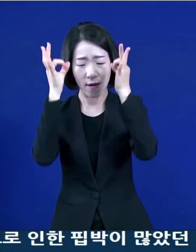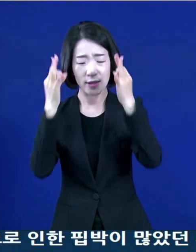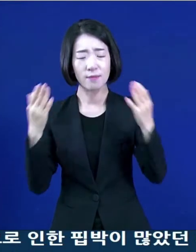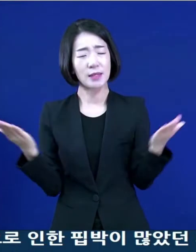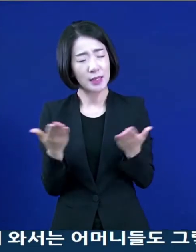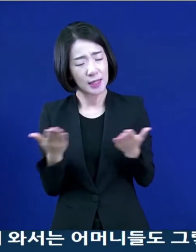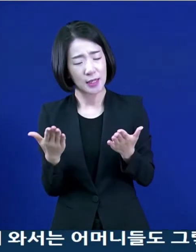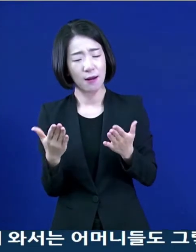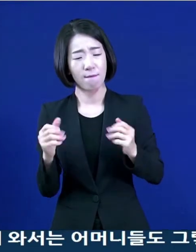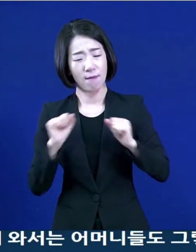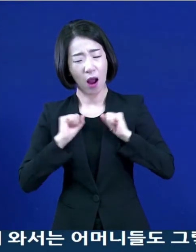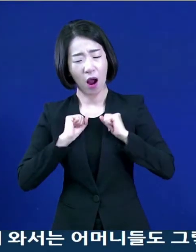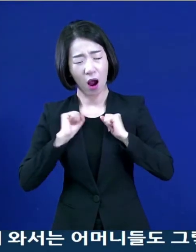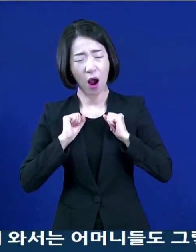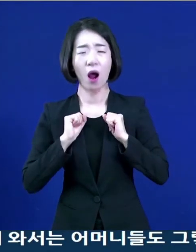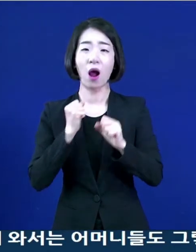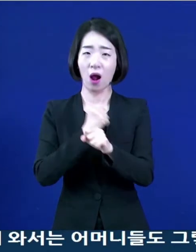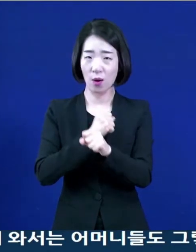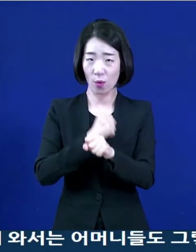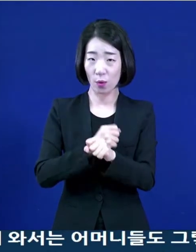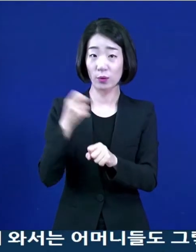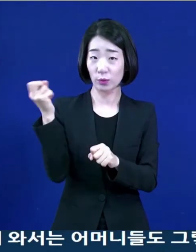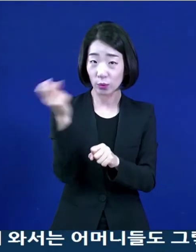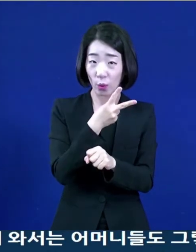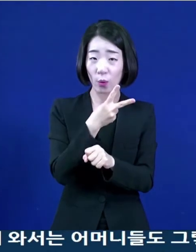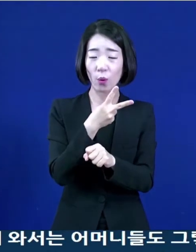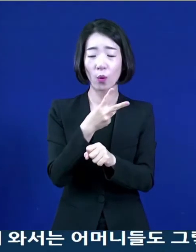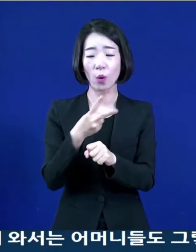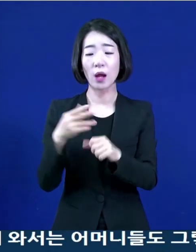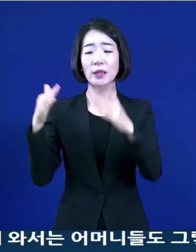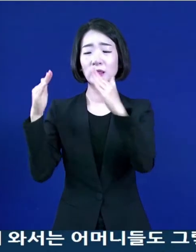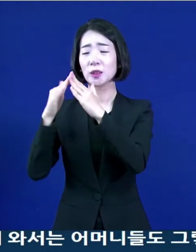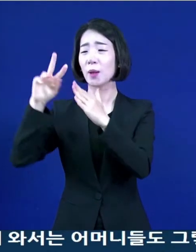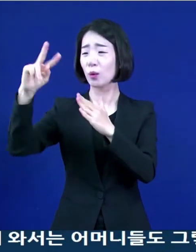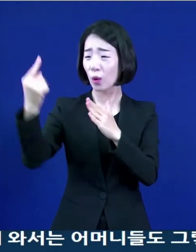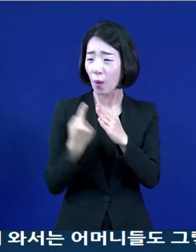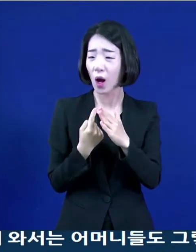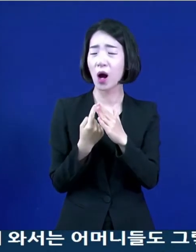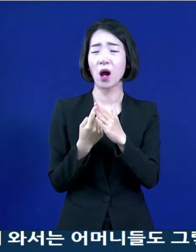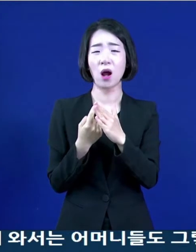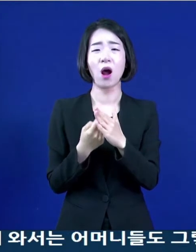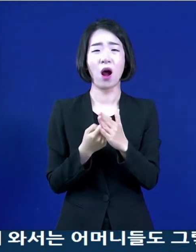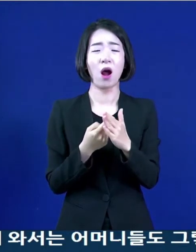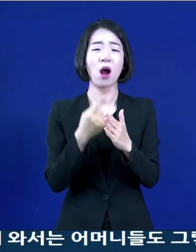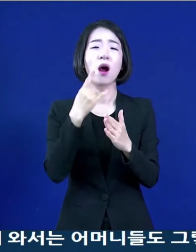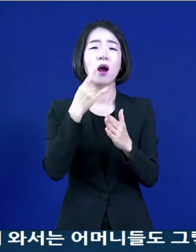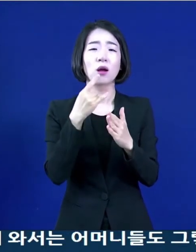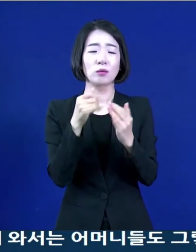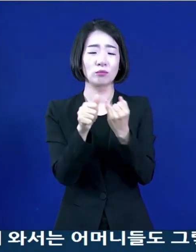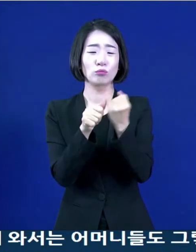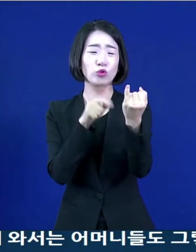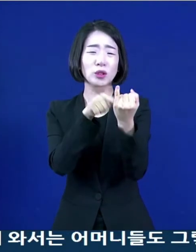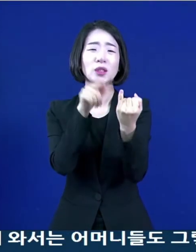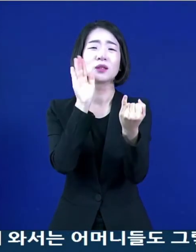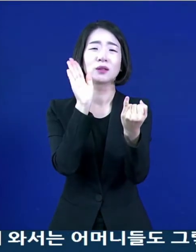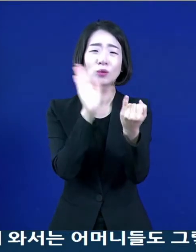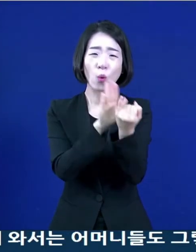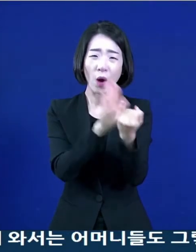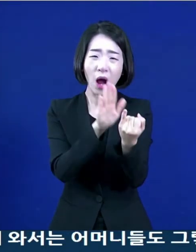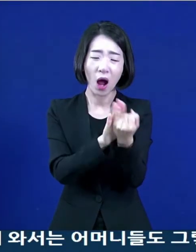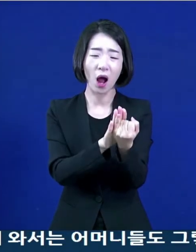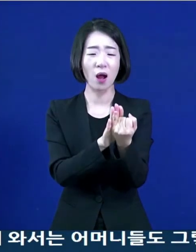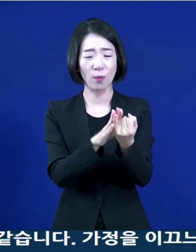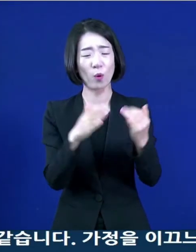중에 기본이고 집에 돌아오면 육아해야죠, 살림해야죠. 그리고